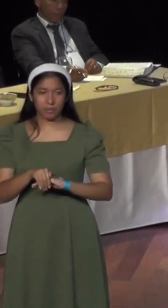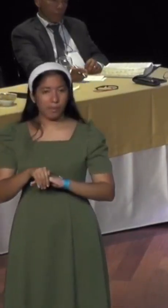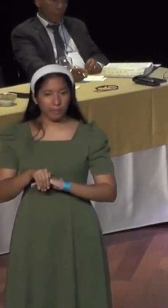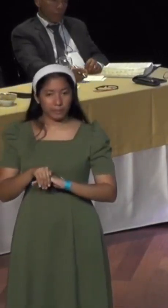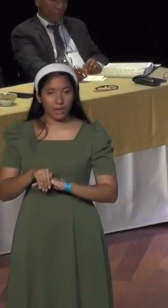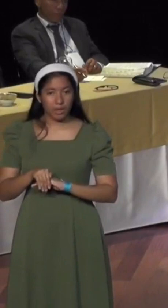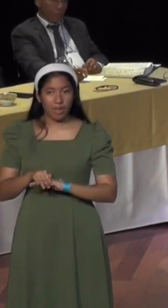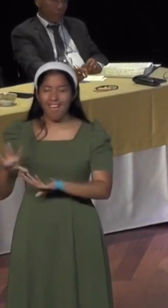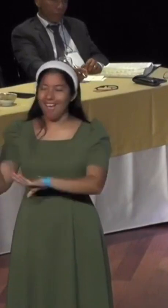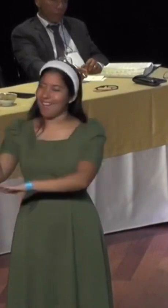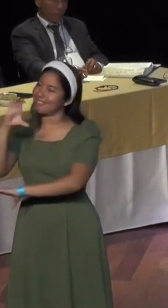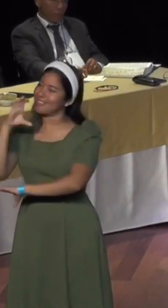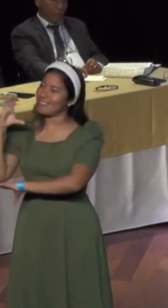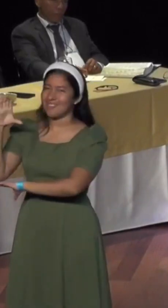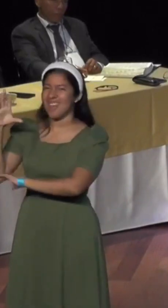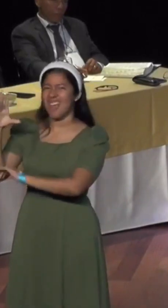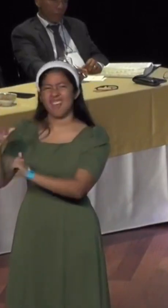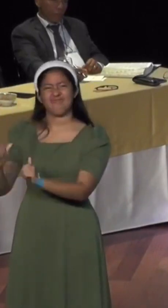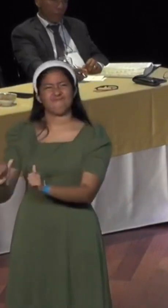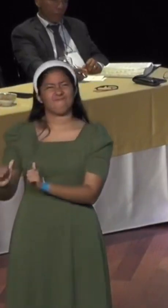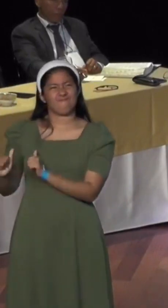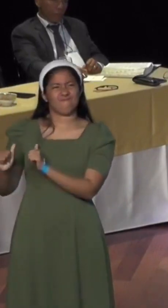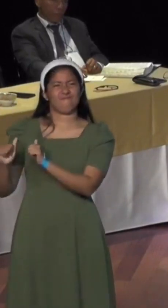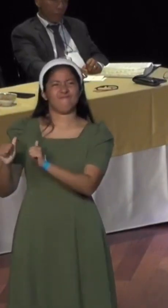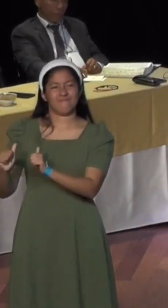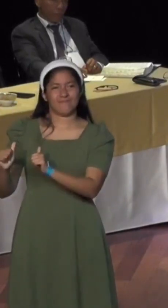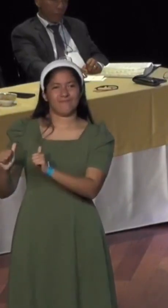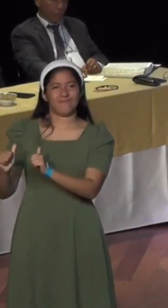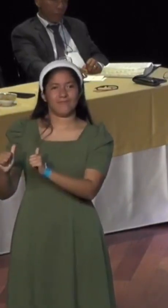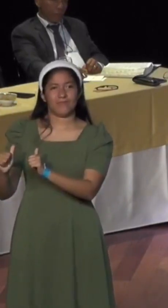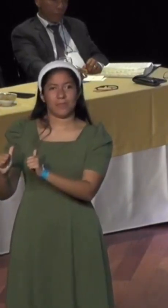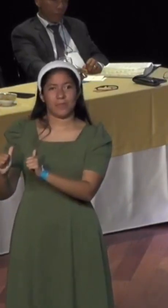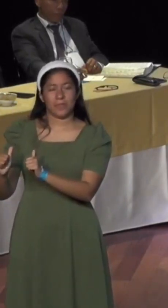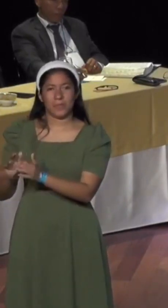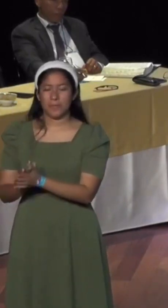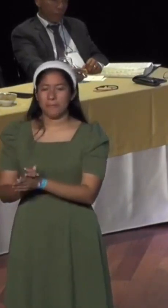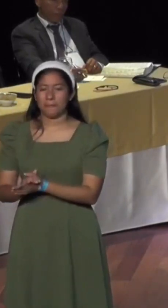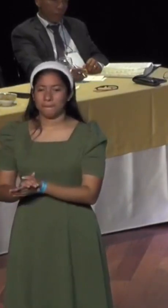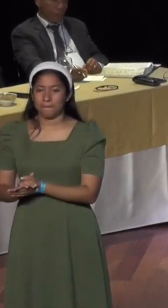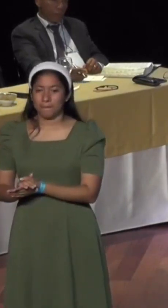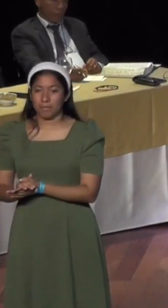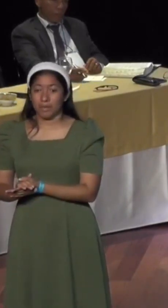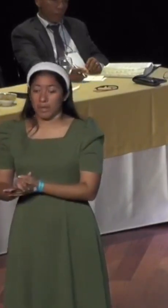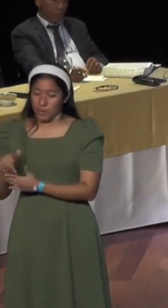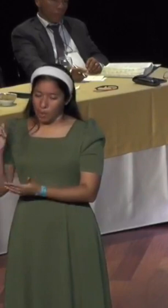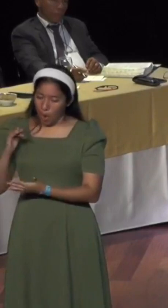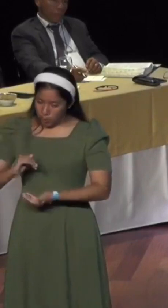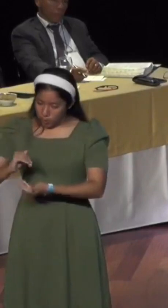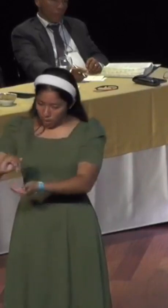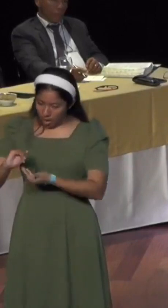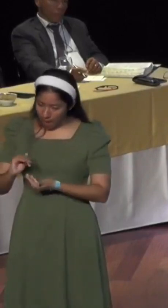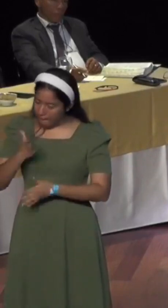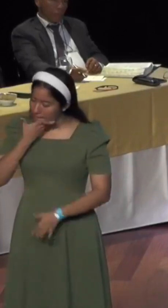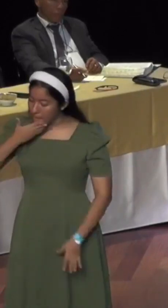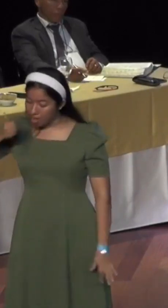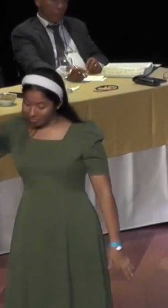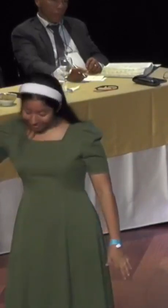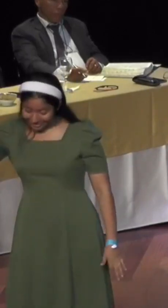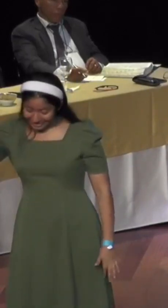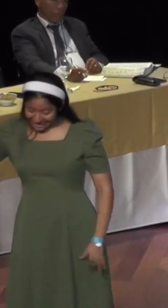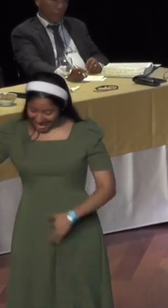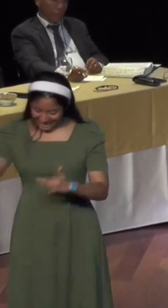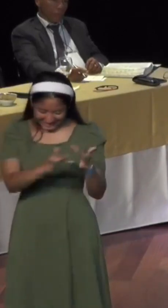Colombia is going to send to precious gift Caleb, the gospel of Jesus.